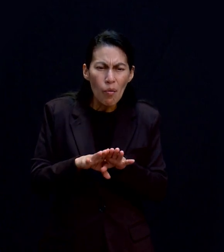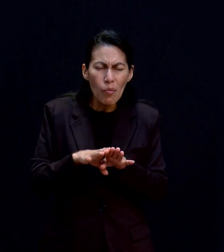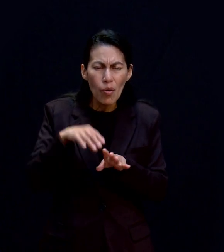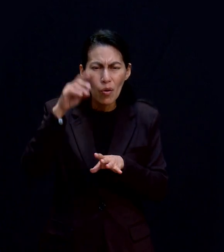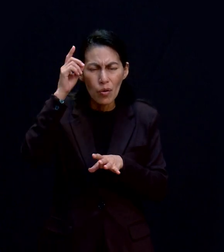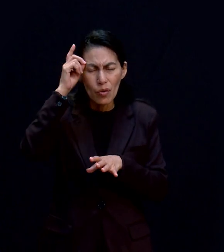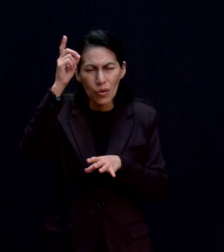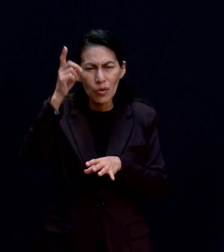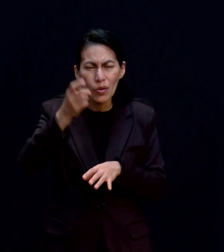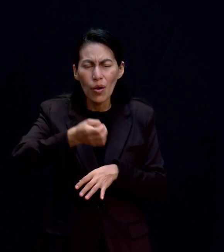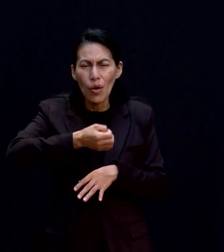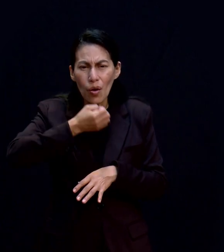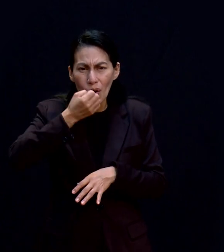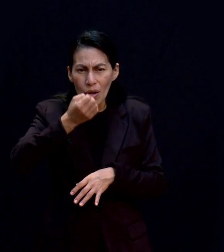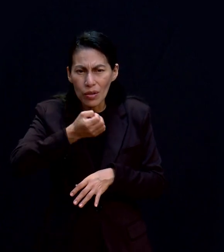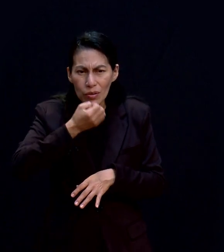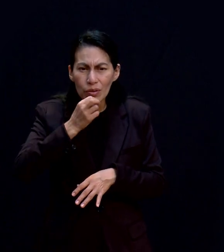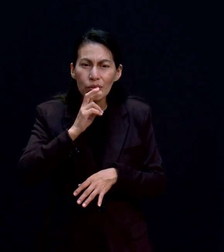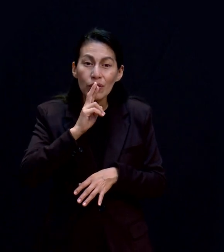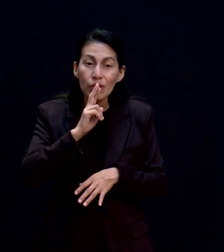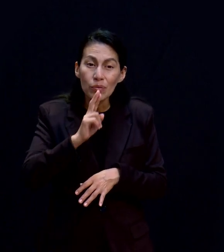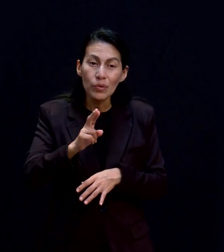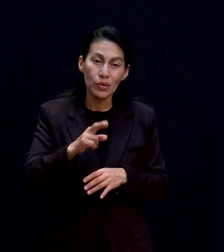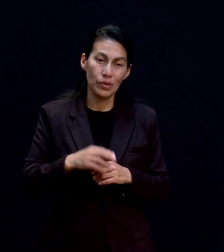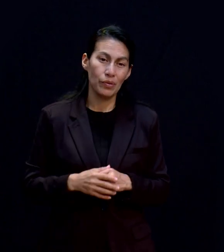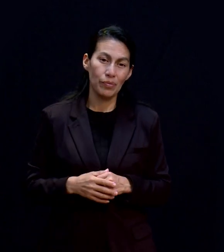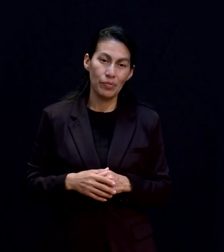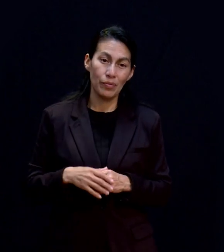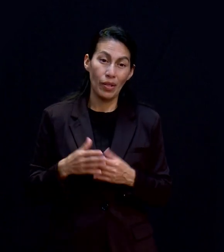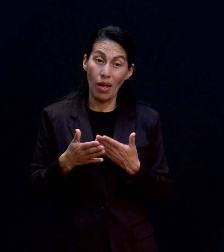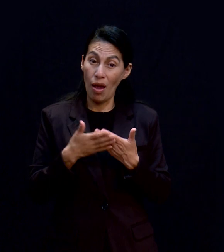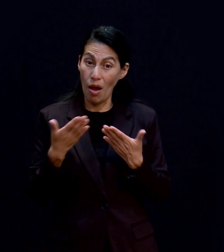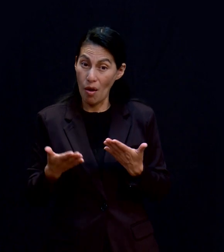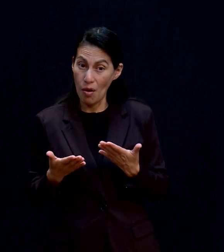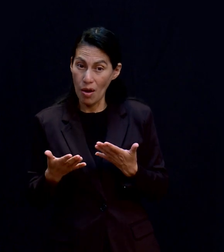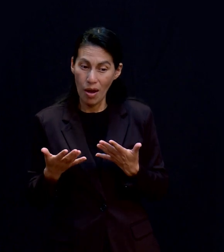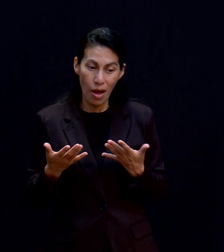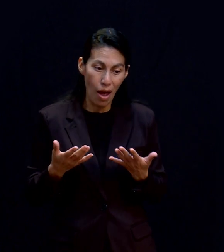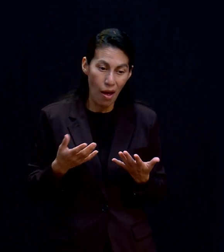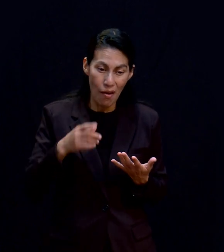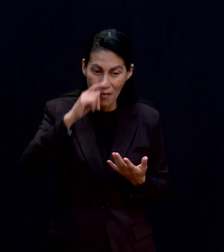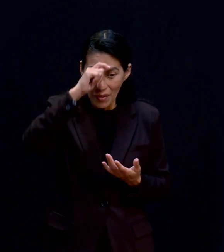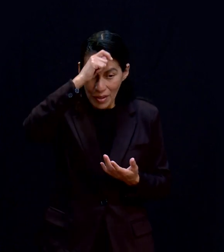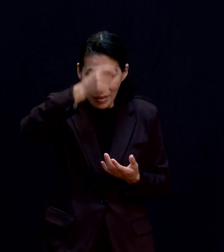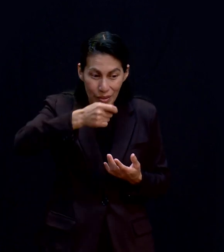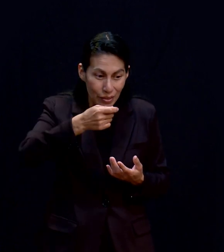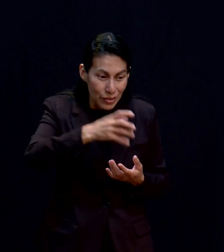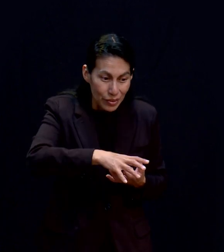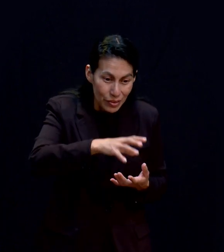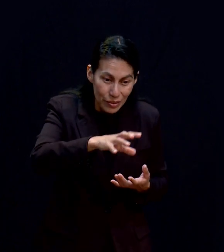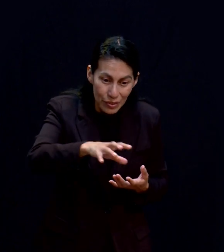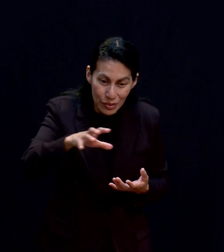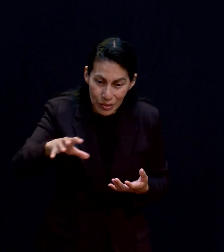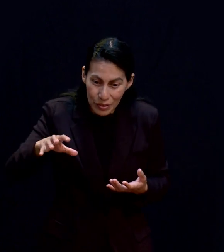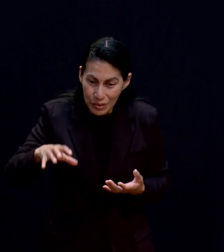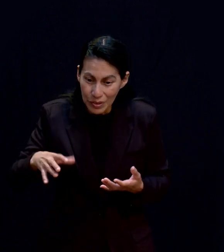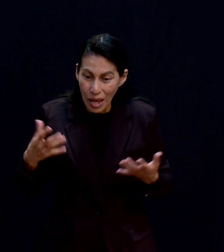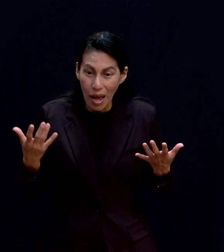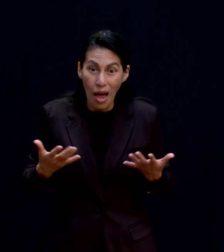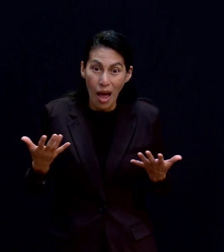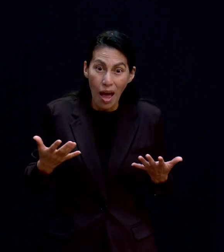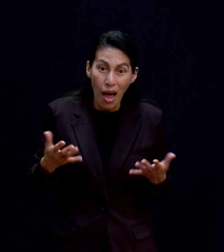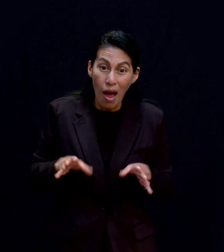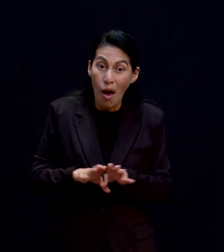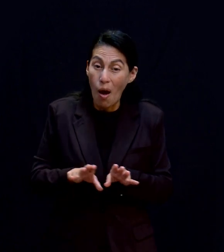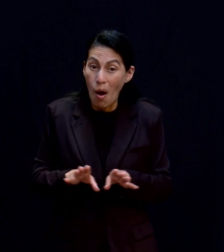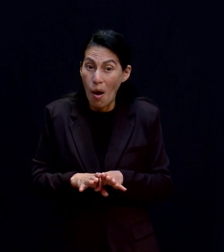contestada nuevamente una oración y ahora pues lo difícil era tener que elegir entre bendiciones pero quién se